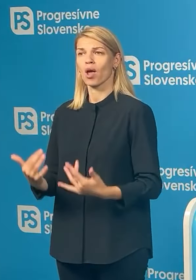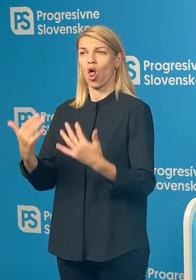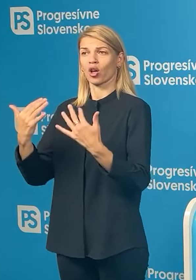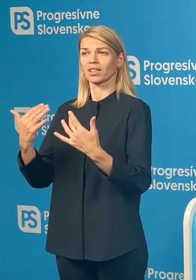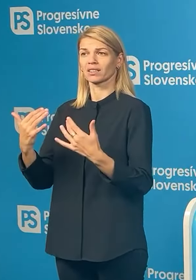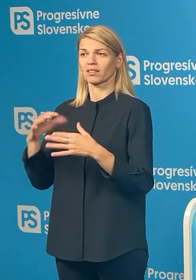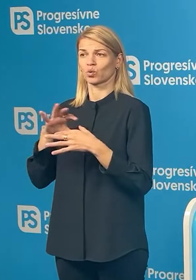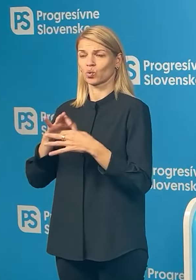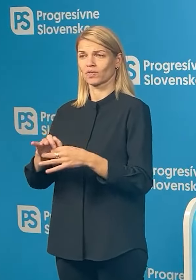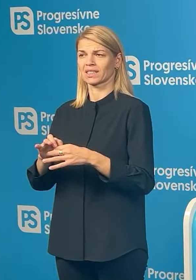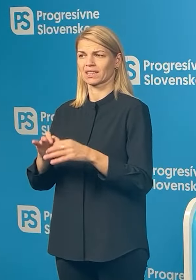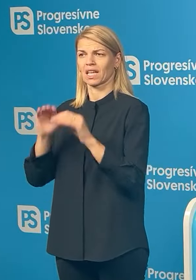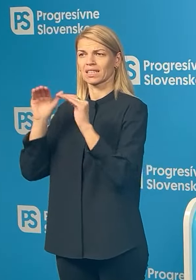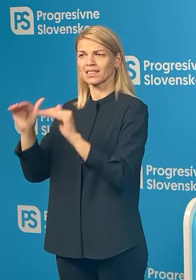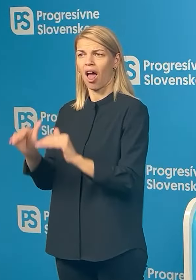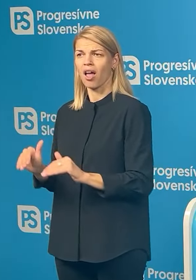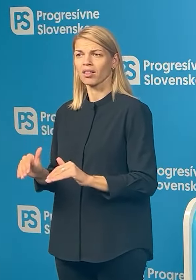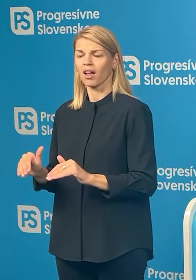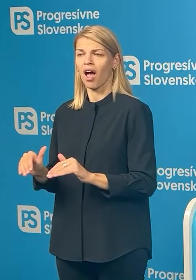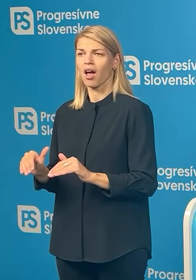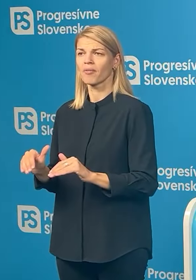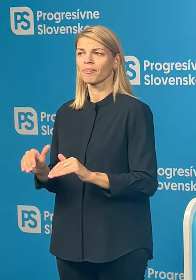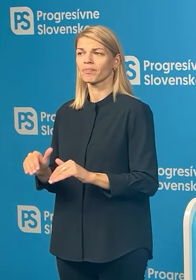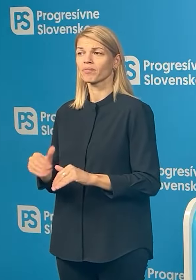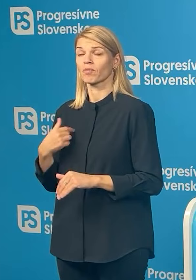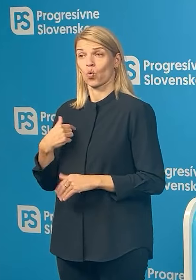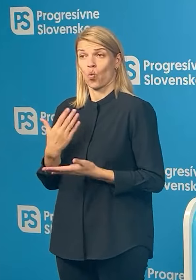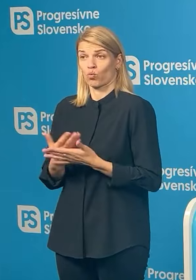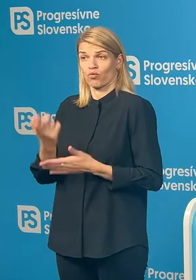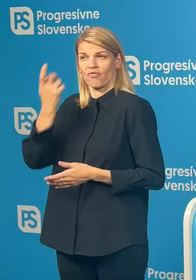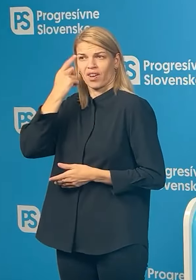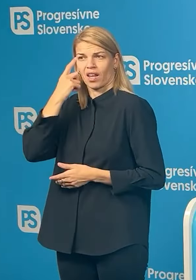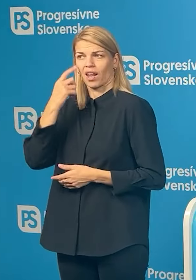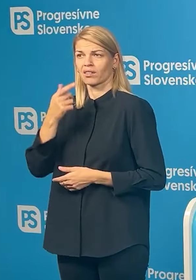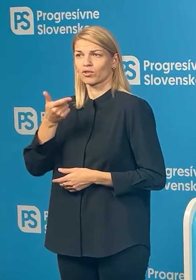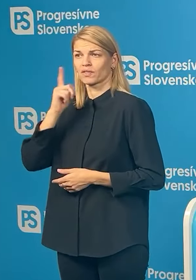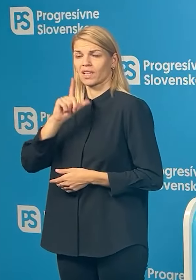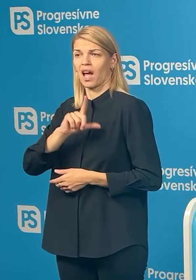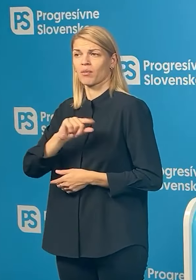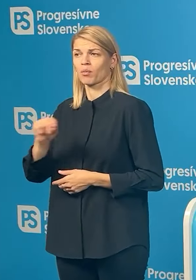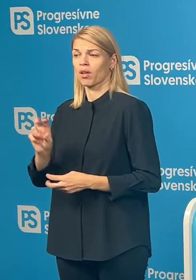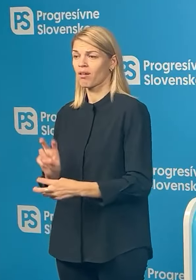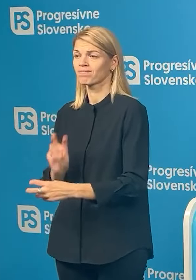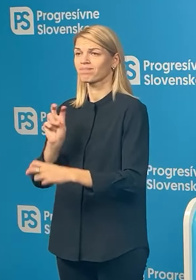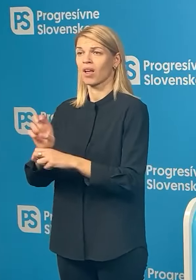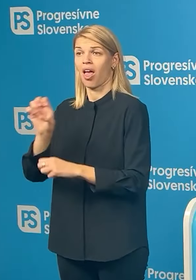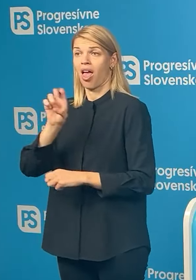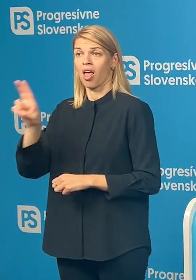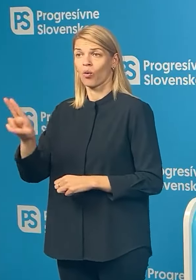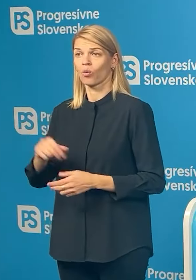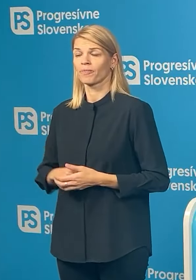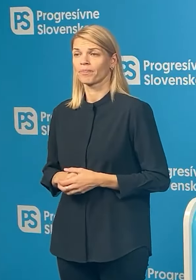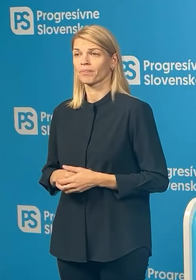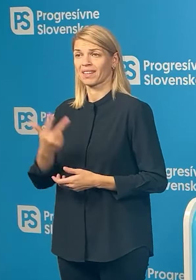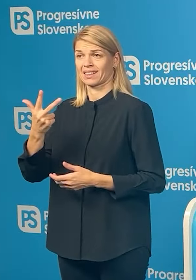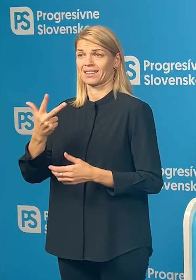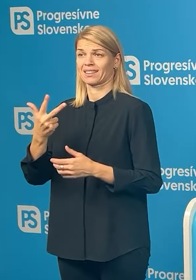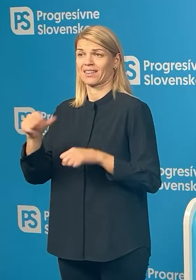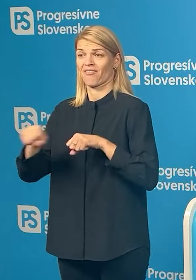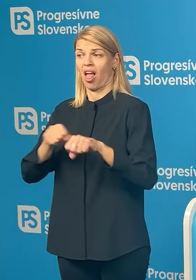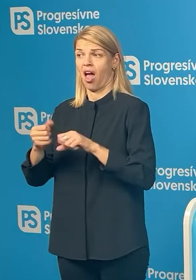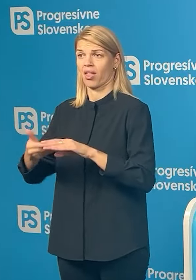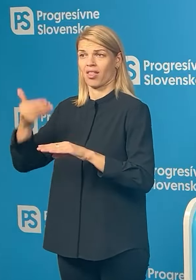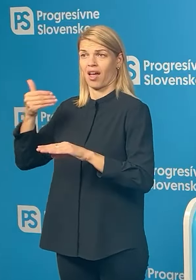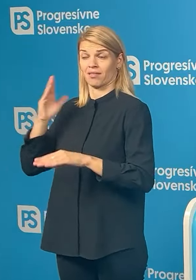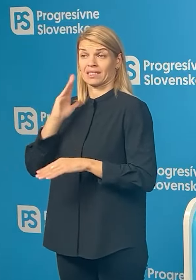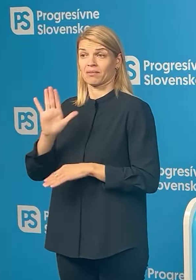uložením na skládku sme vedeli už v momente, keď Slovenská republika vstupovala do Európskej únie a tri predchádzajúce vlády Smeru